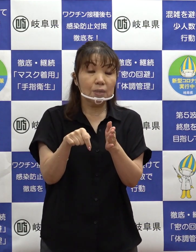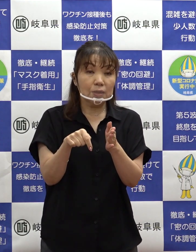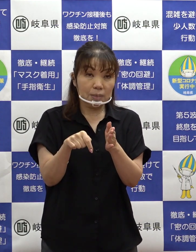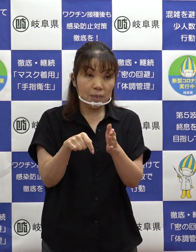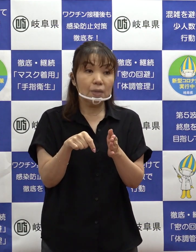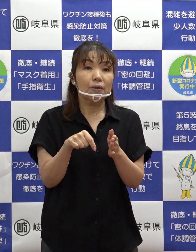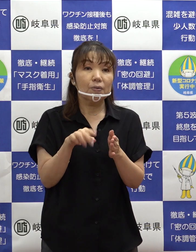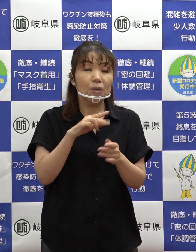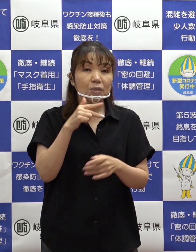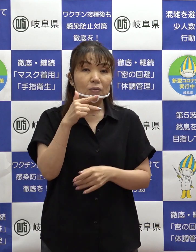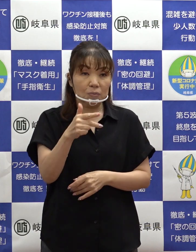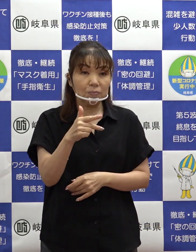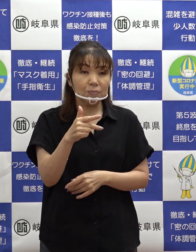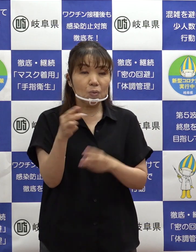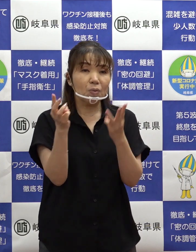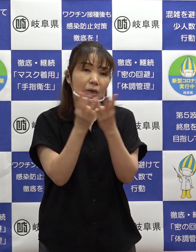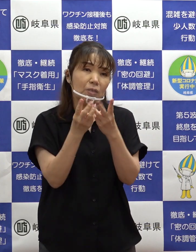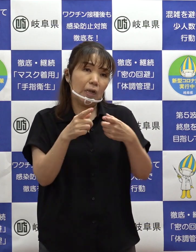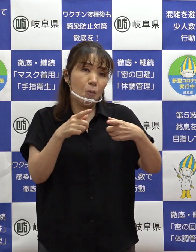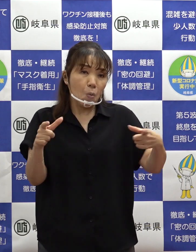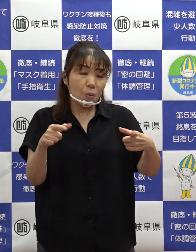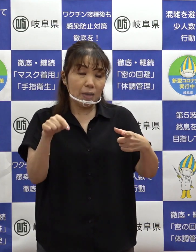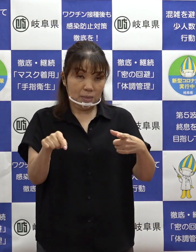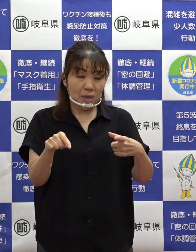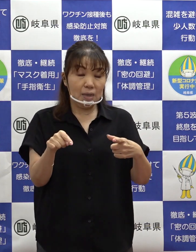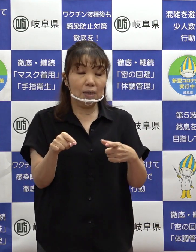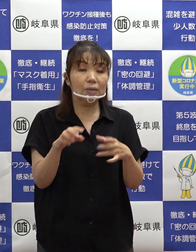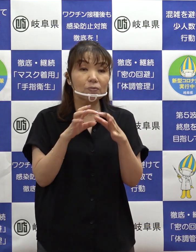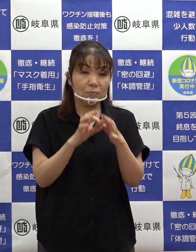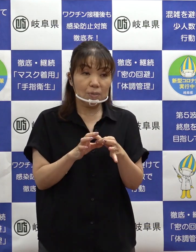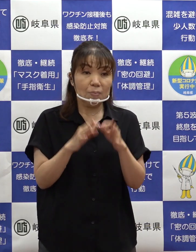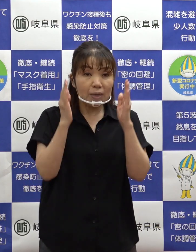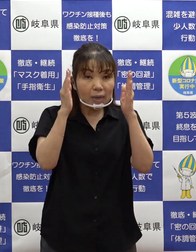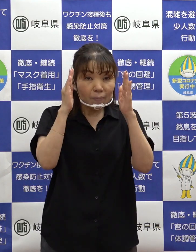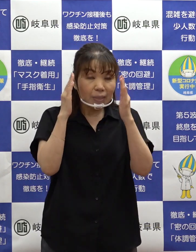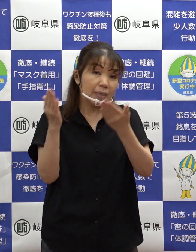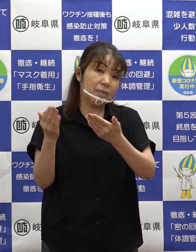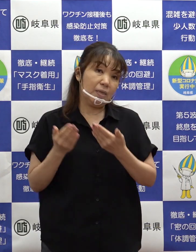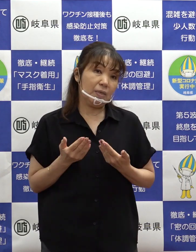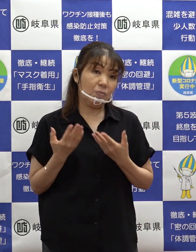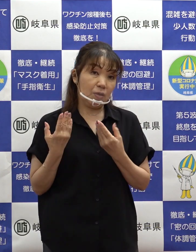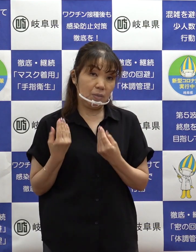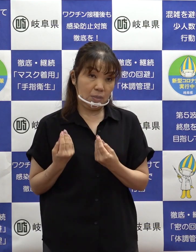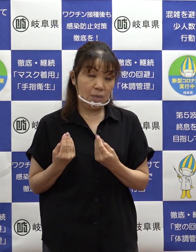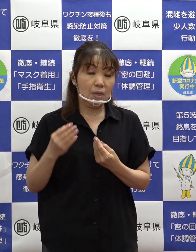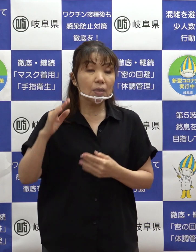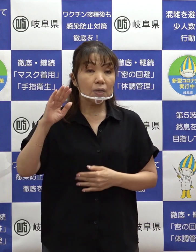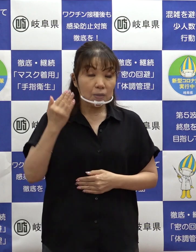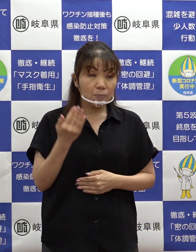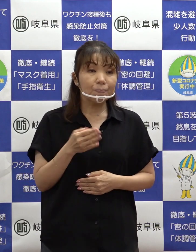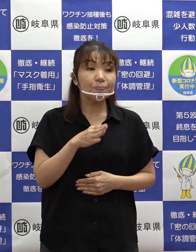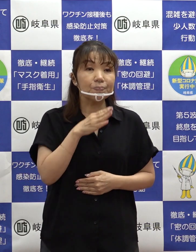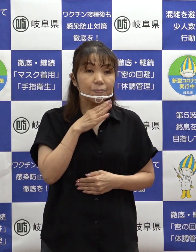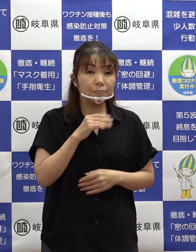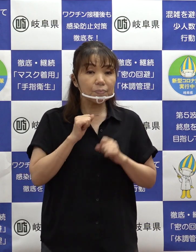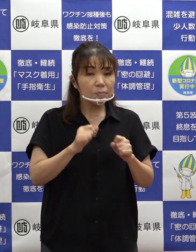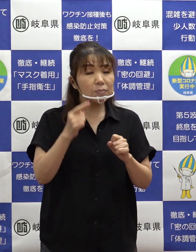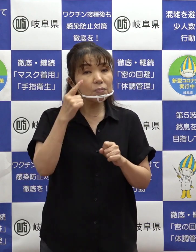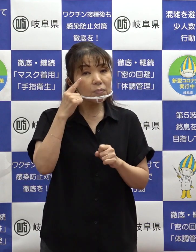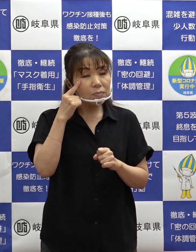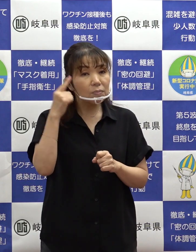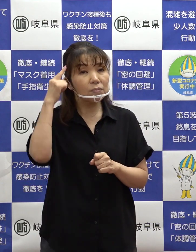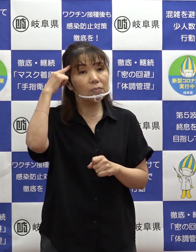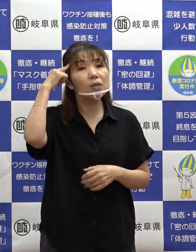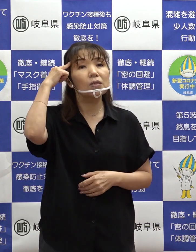もちろん岐阜市は非常に数的に多いということもありましたし、頑張っていただいたんですが、やはりやってみて感じたこと